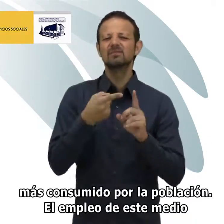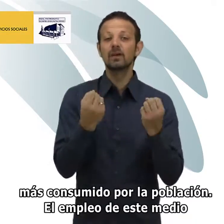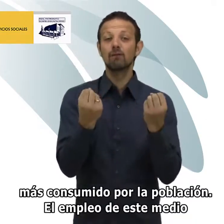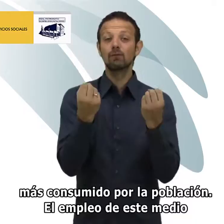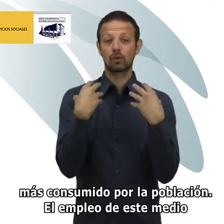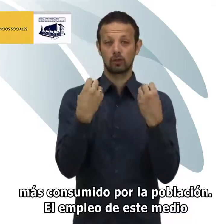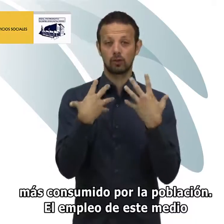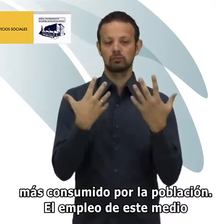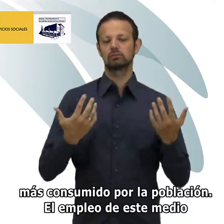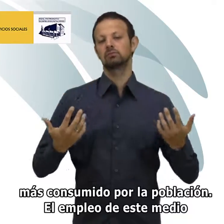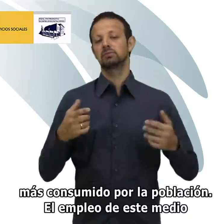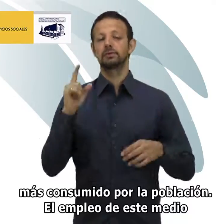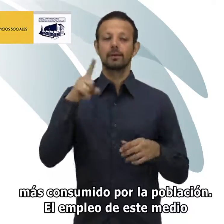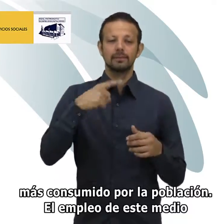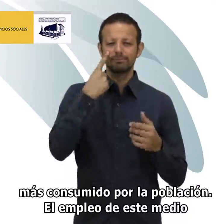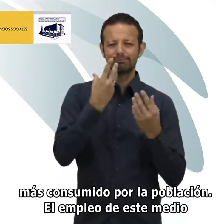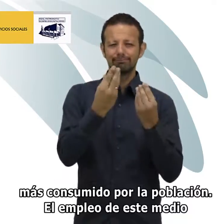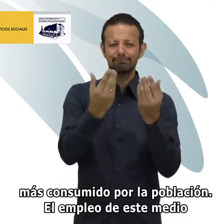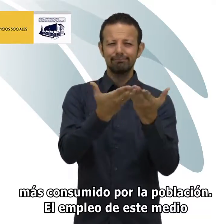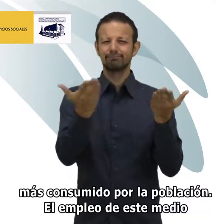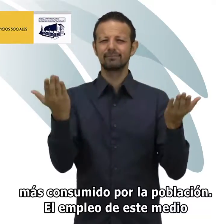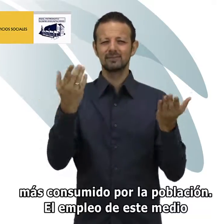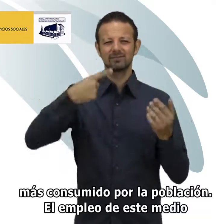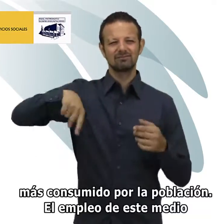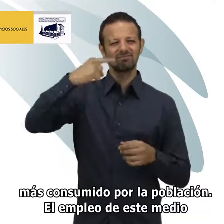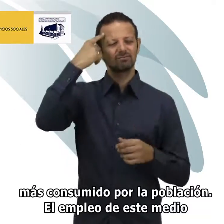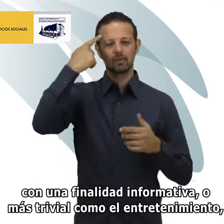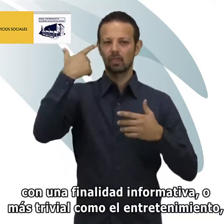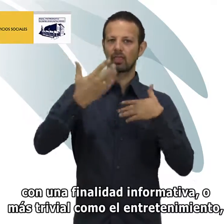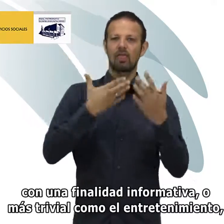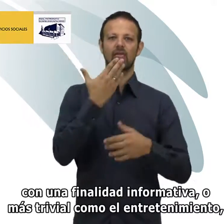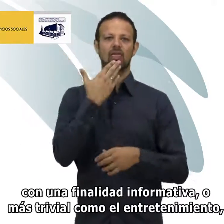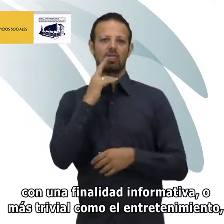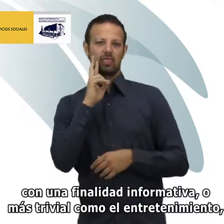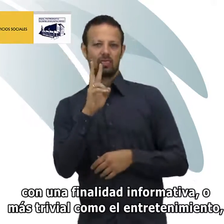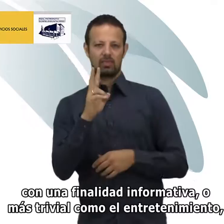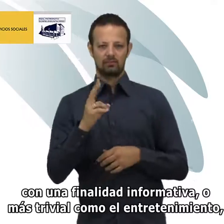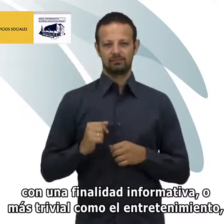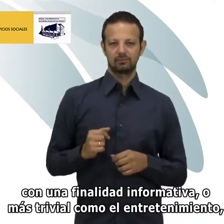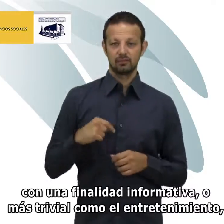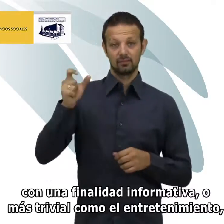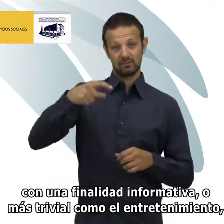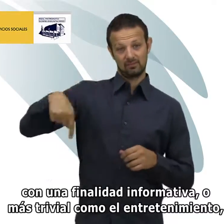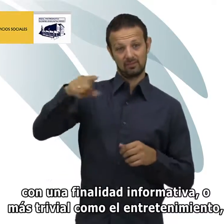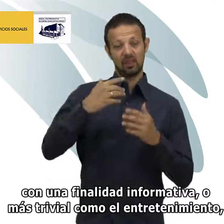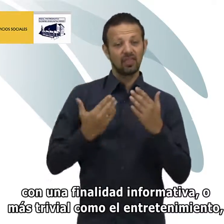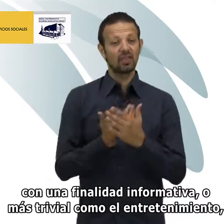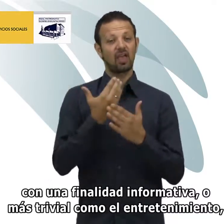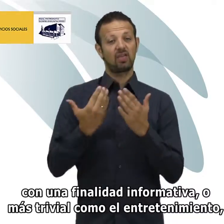El empleo de este medio, con una finalidad informativa o más trivial como el entretenimiento, forma parte de lo